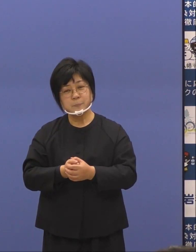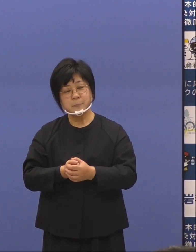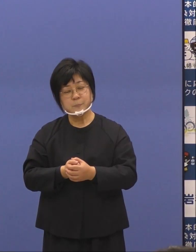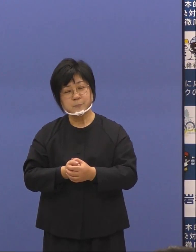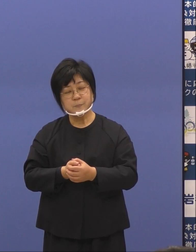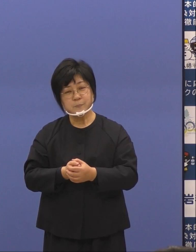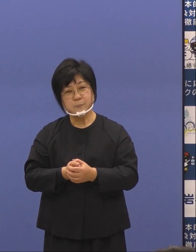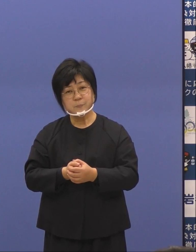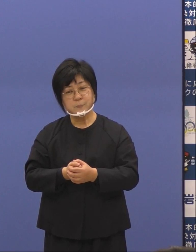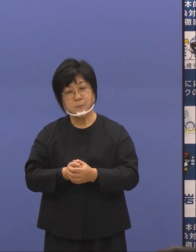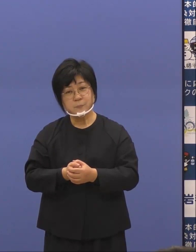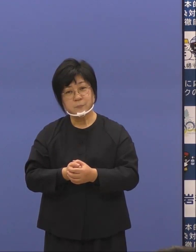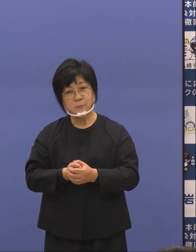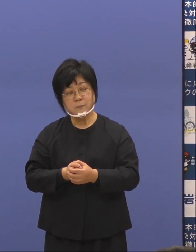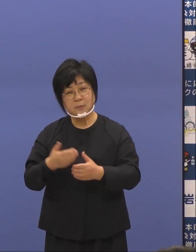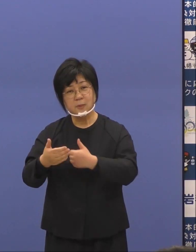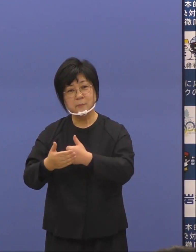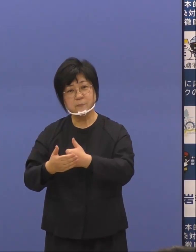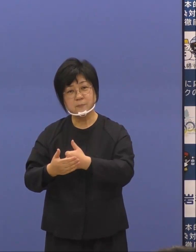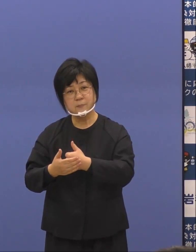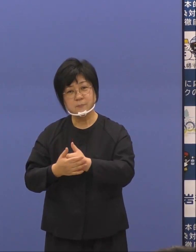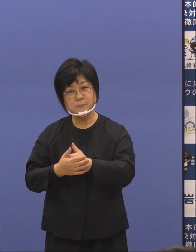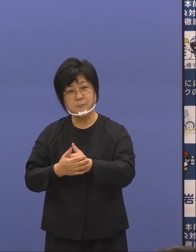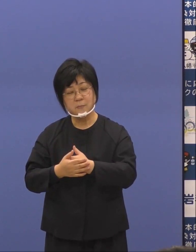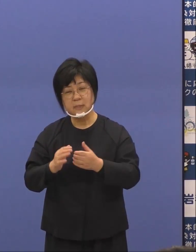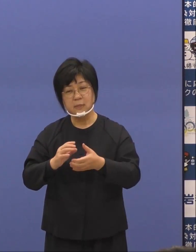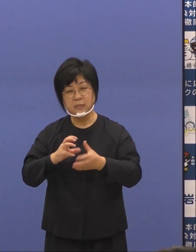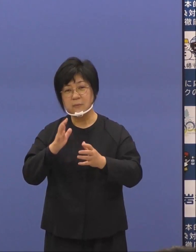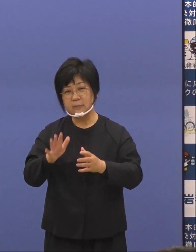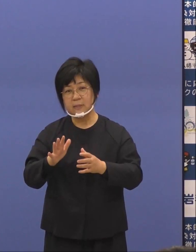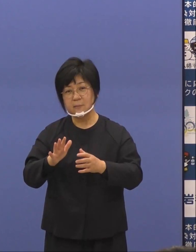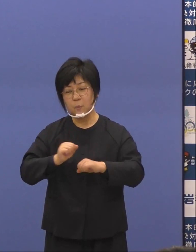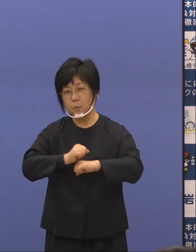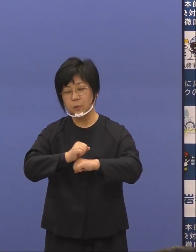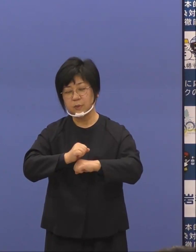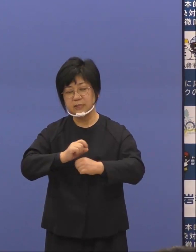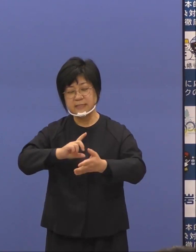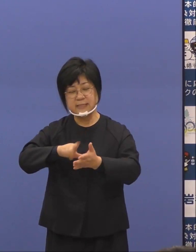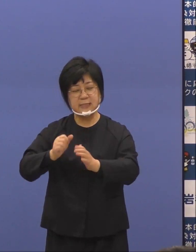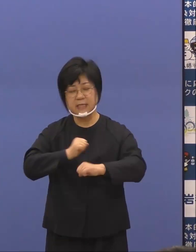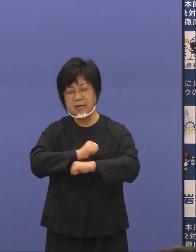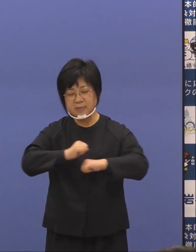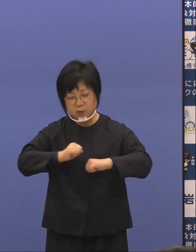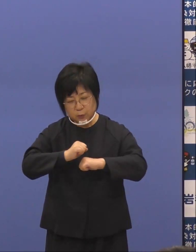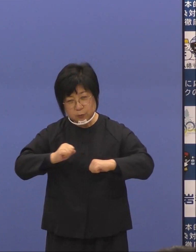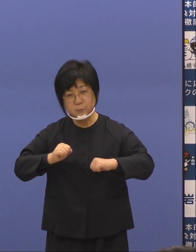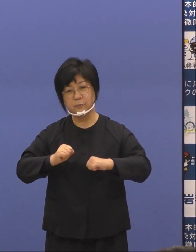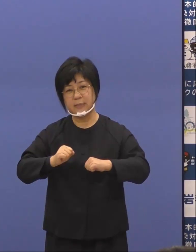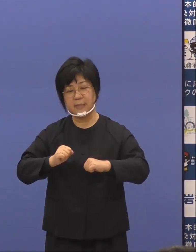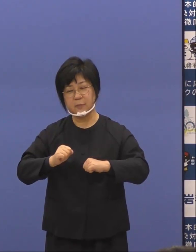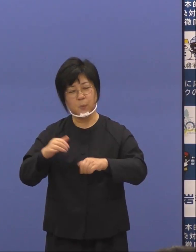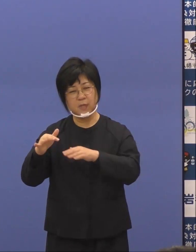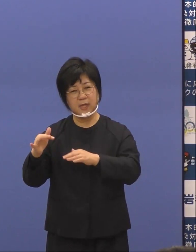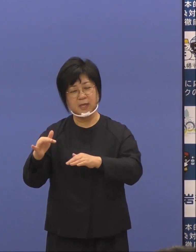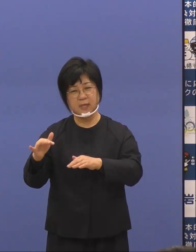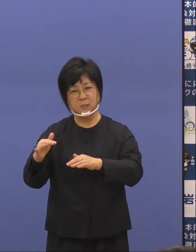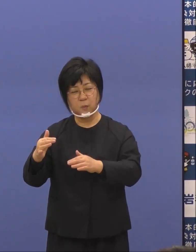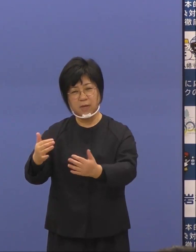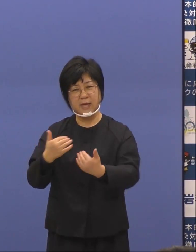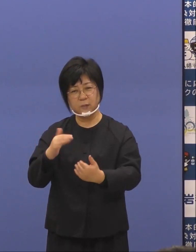響する県民も多くいる恐れがありますが、これについての知事のお考えをお聞かせください。